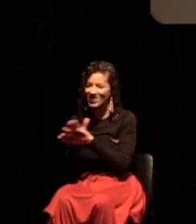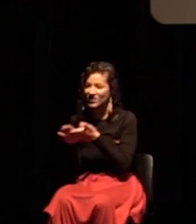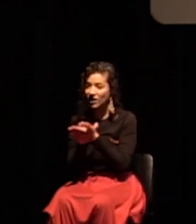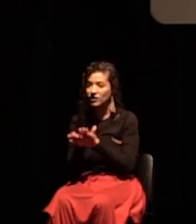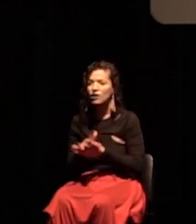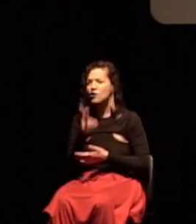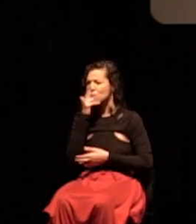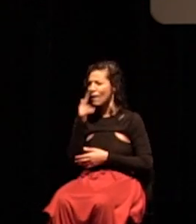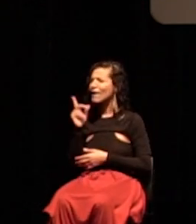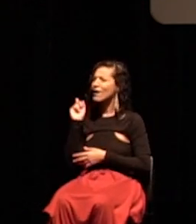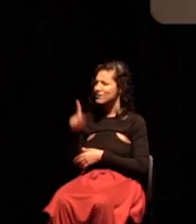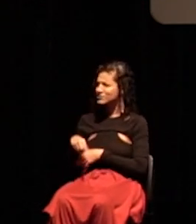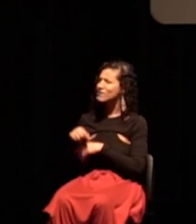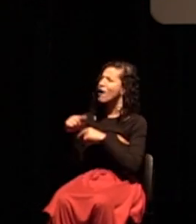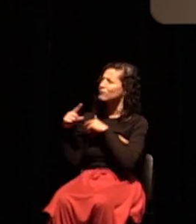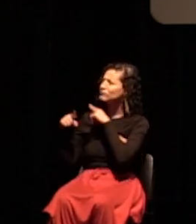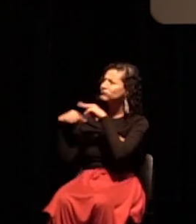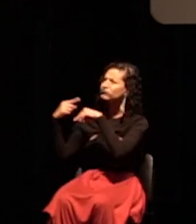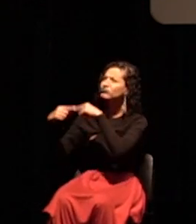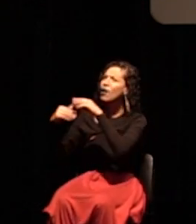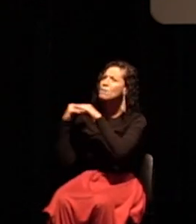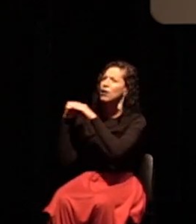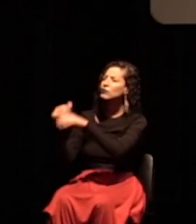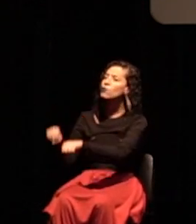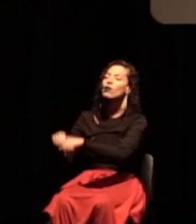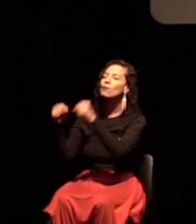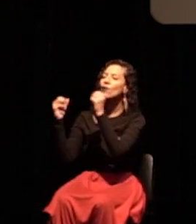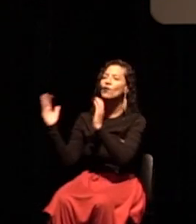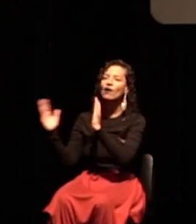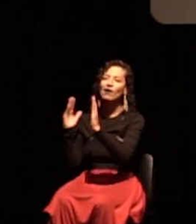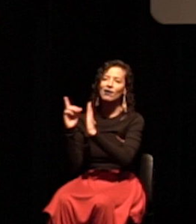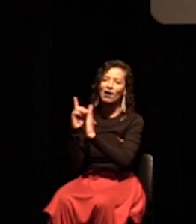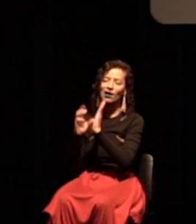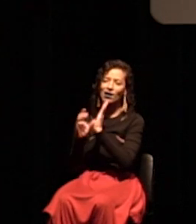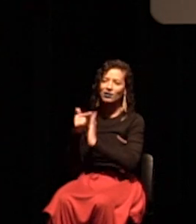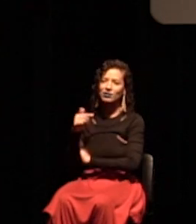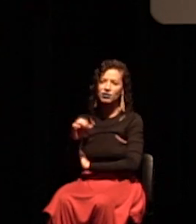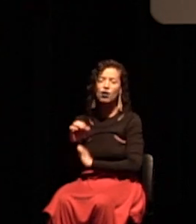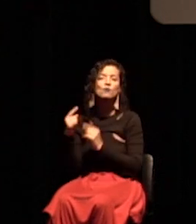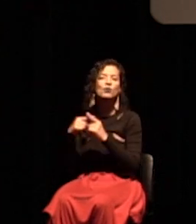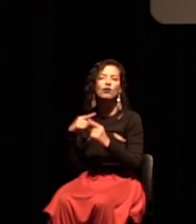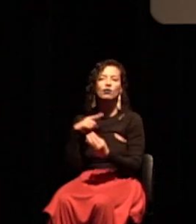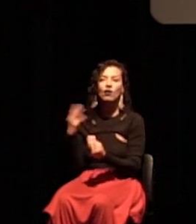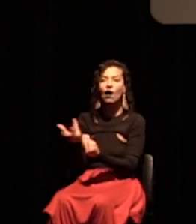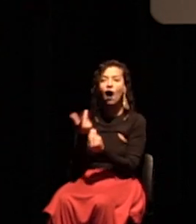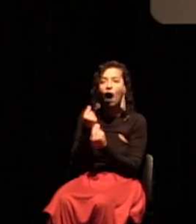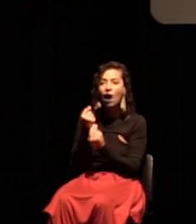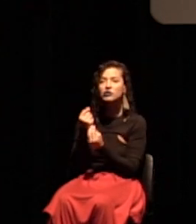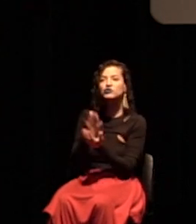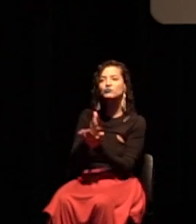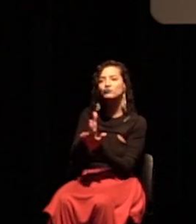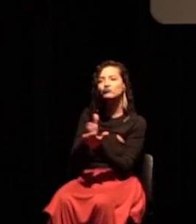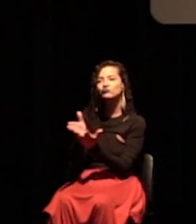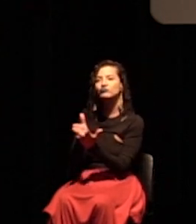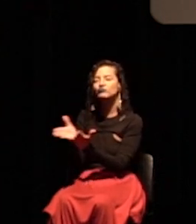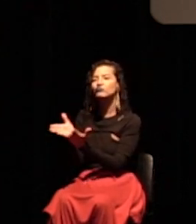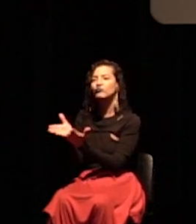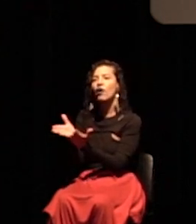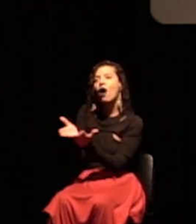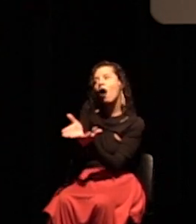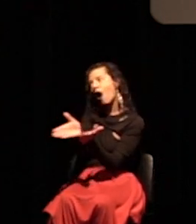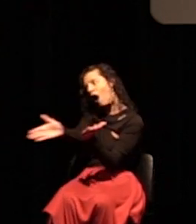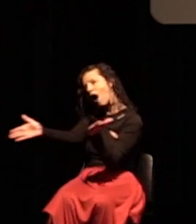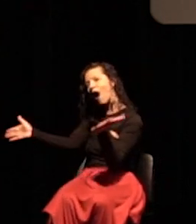nas artes da segunda metade do século XX, em que os géneros artísticos são expandidos para outras formas que estão